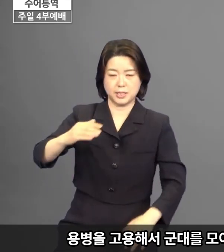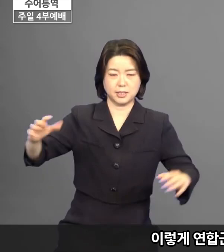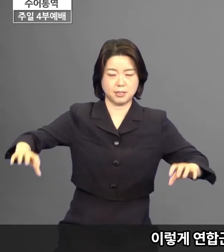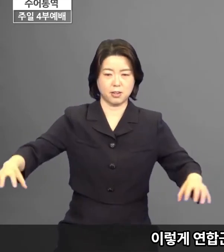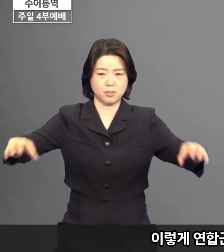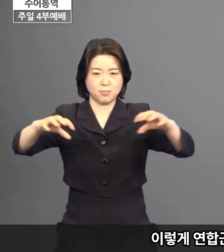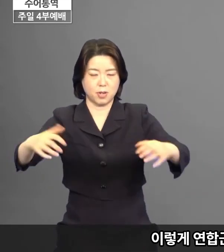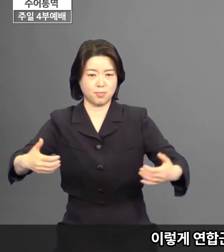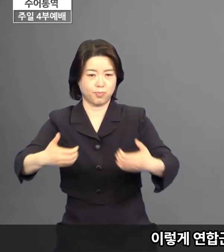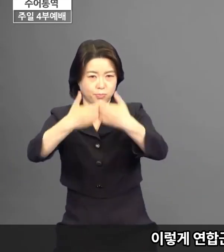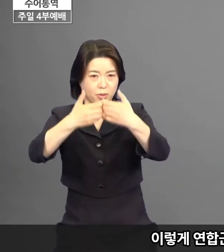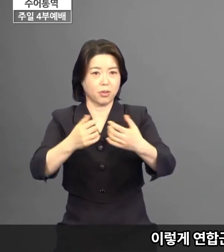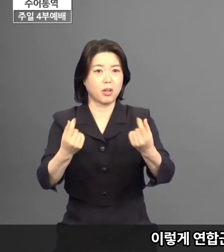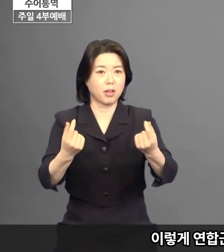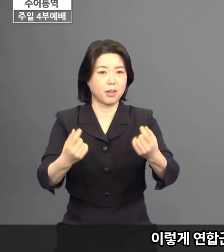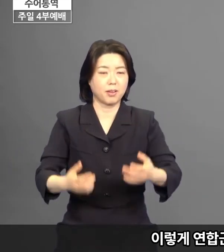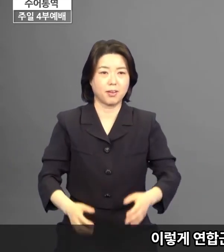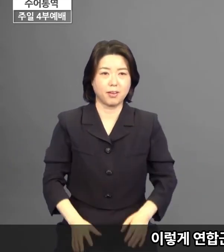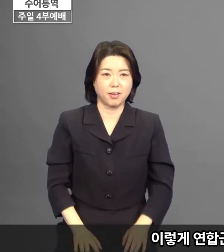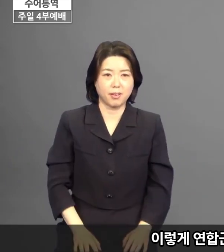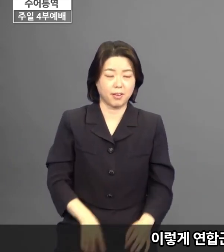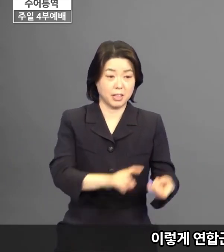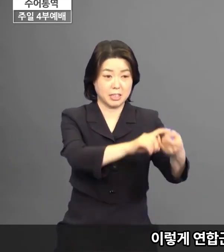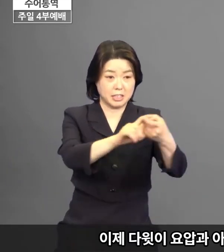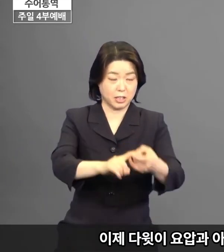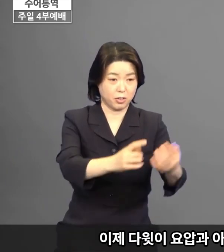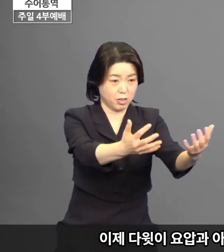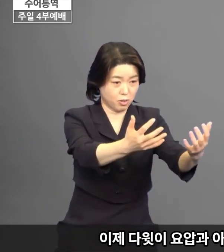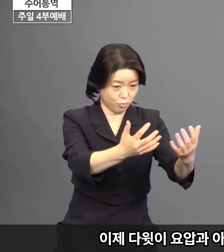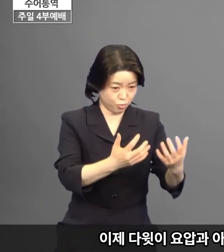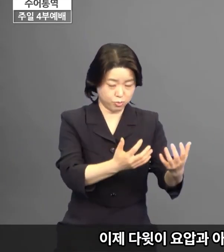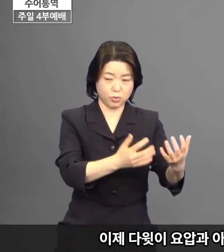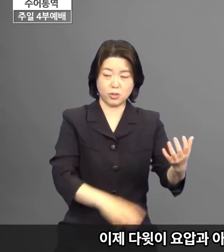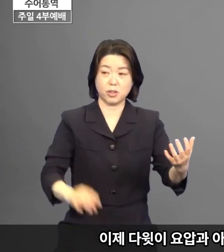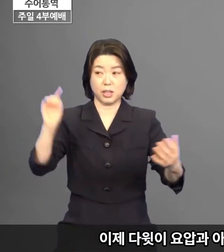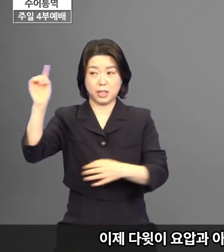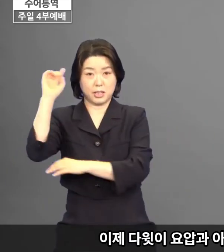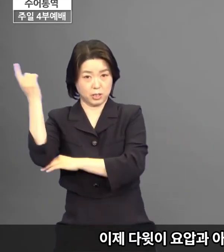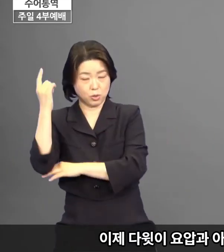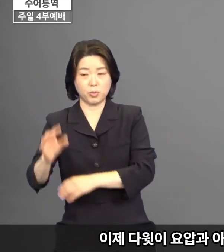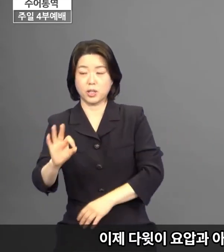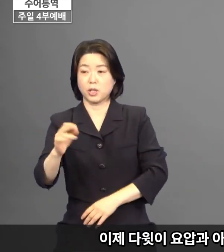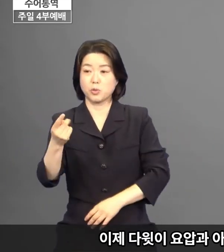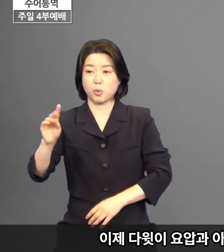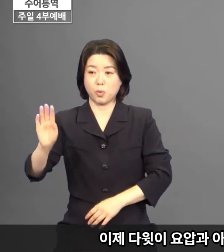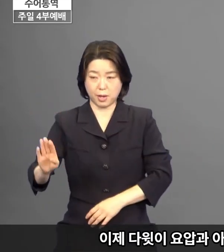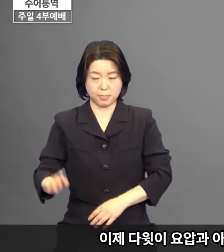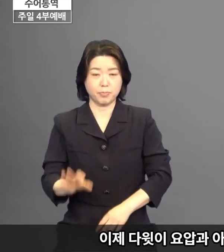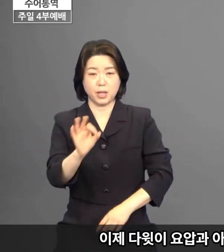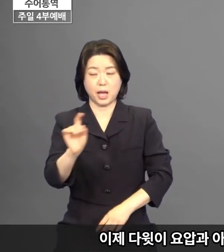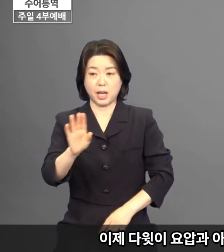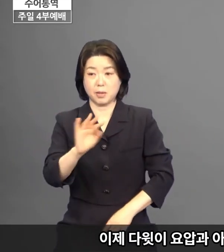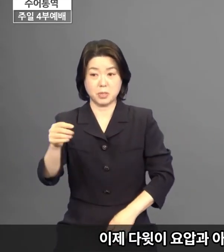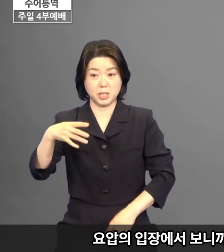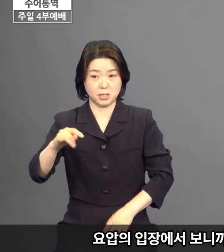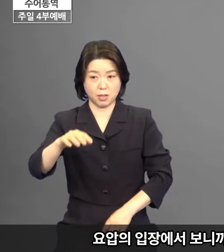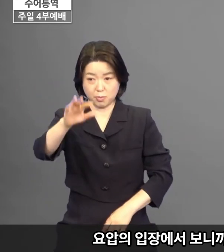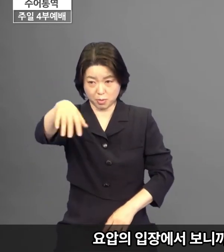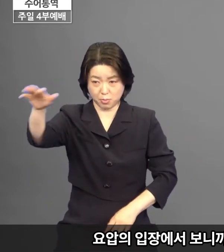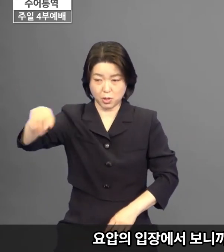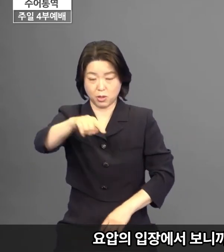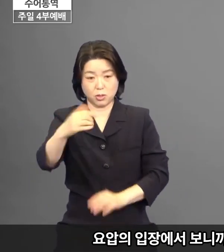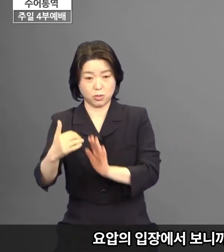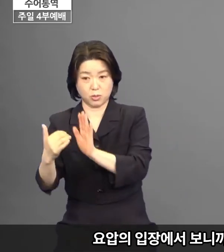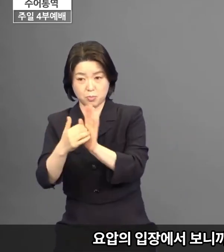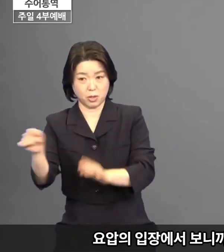되죠. 이렇게 연합군이 쳐들어오니까 이제 다윗이 요압과 아비새를 보내서 막게 하는데 이 요압의